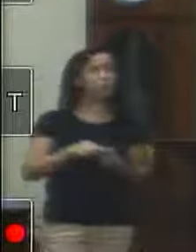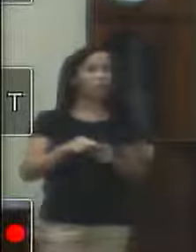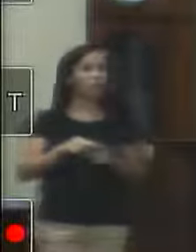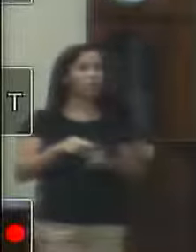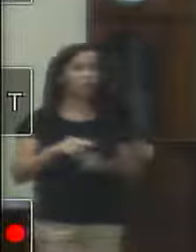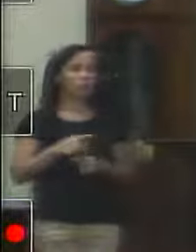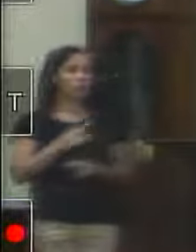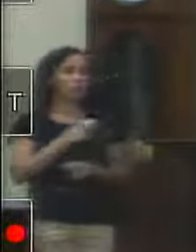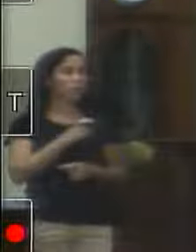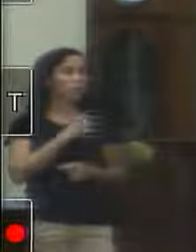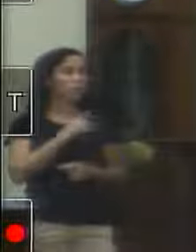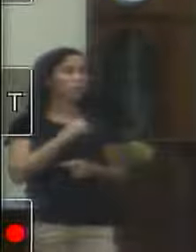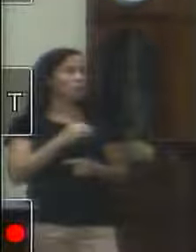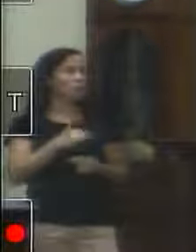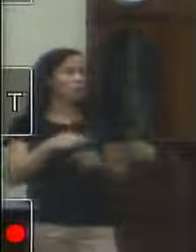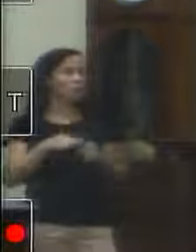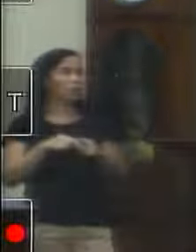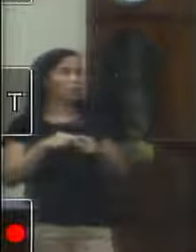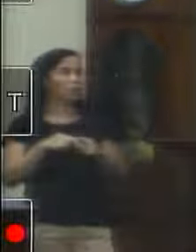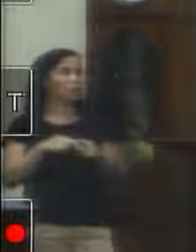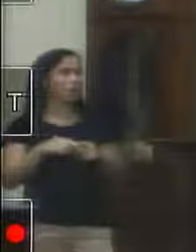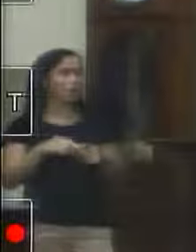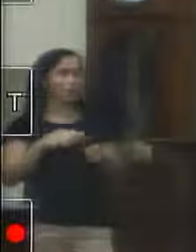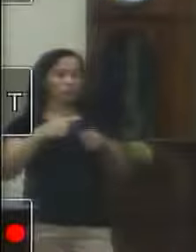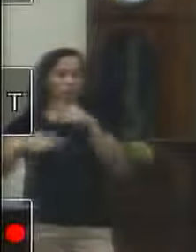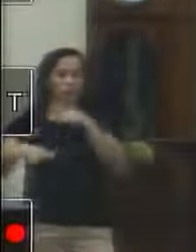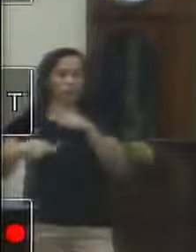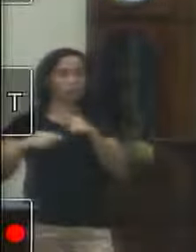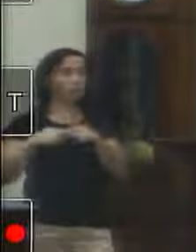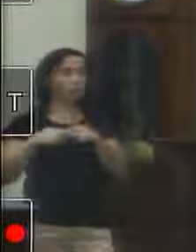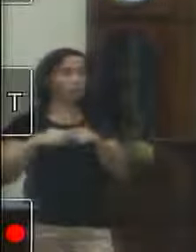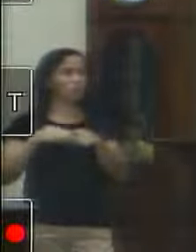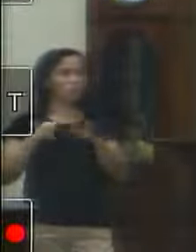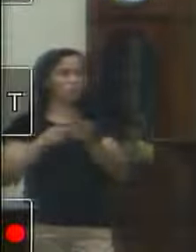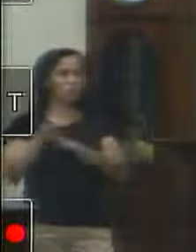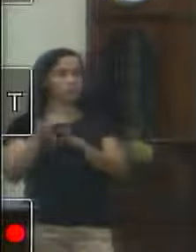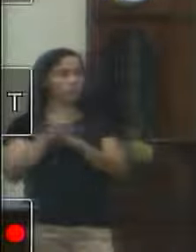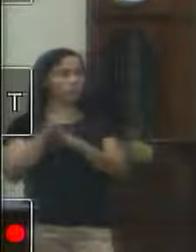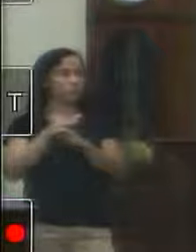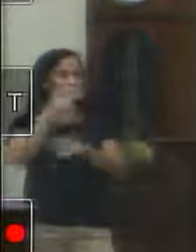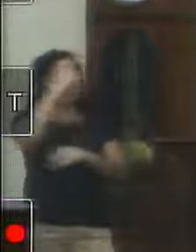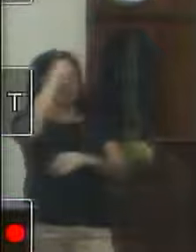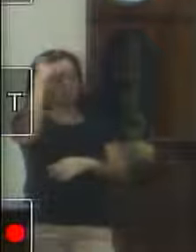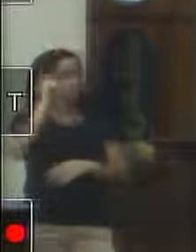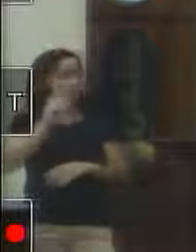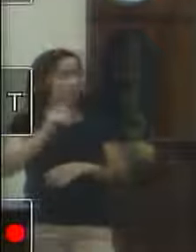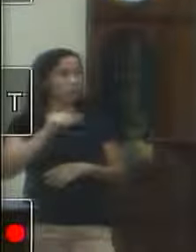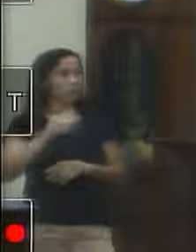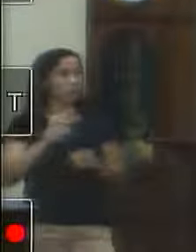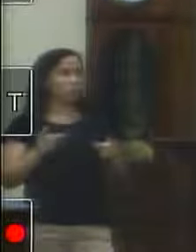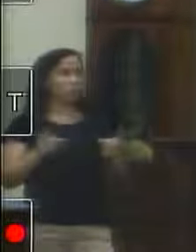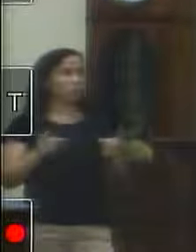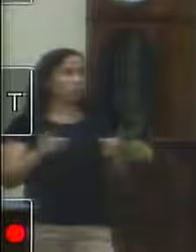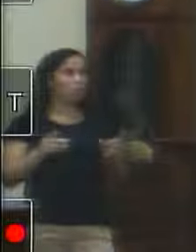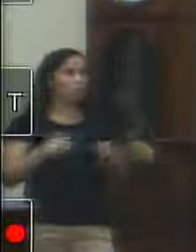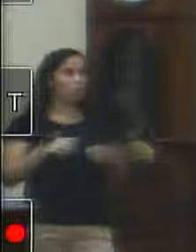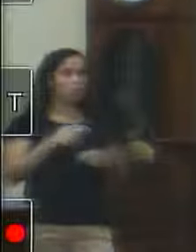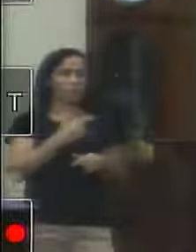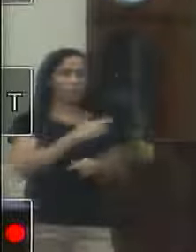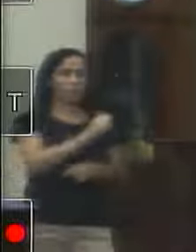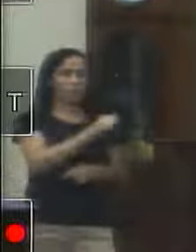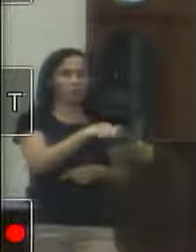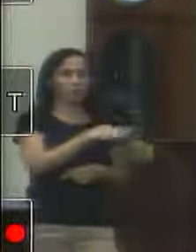o vereador Pedro Graça foi para coibir, para orientar as pessoas a não vender e não ter ambulante